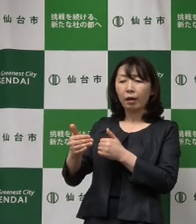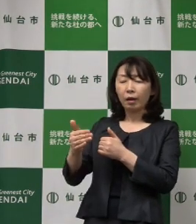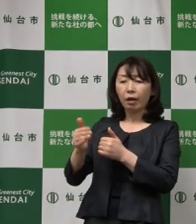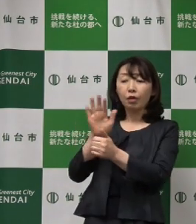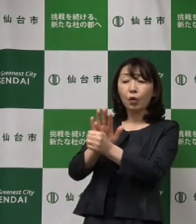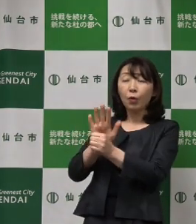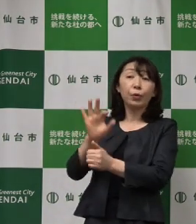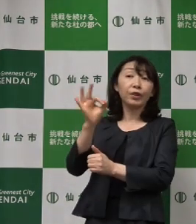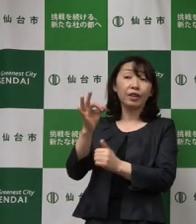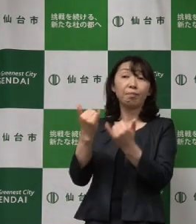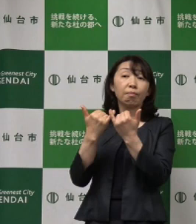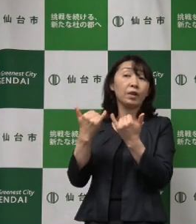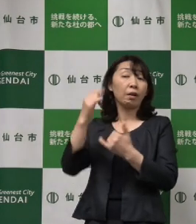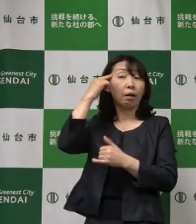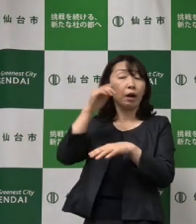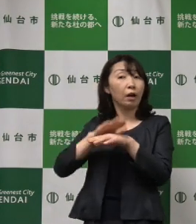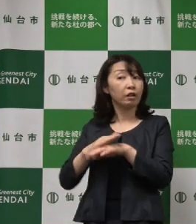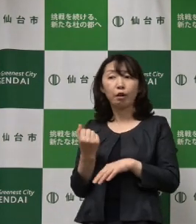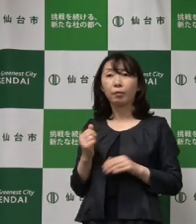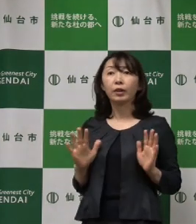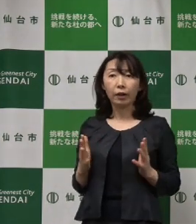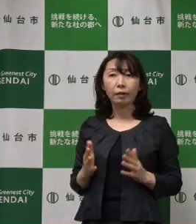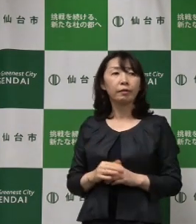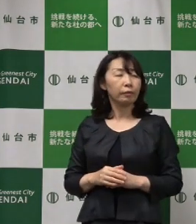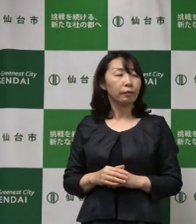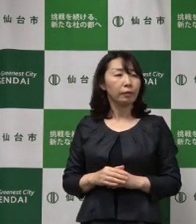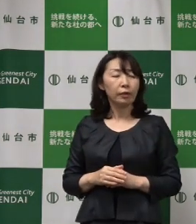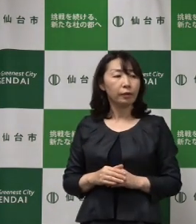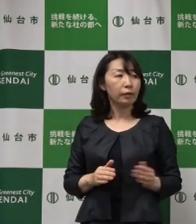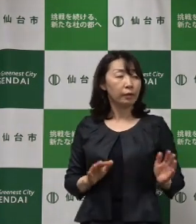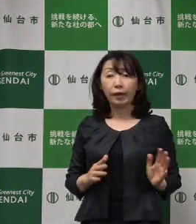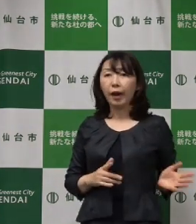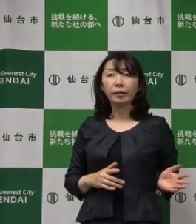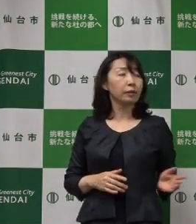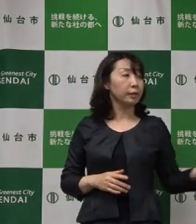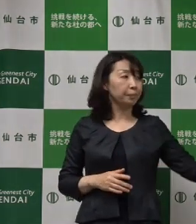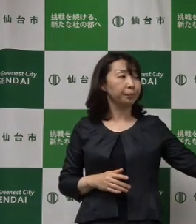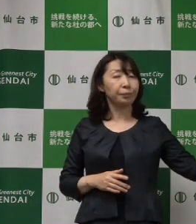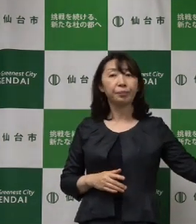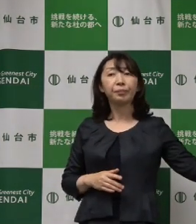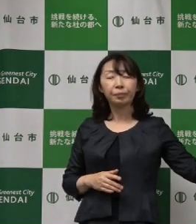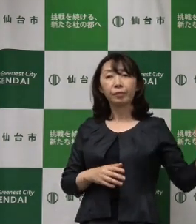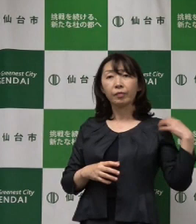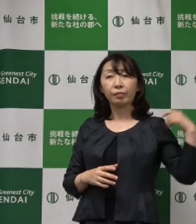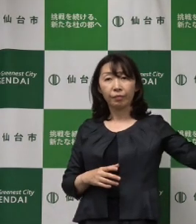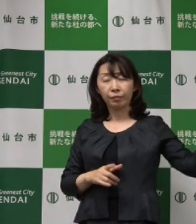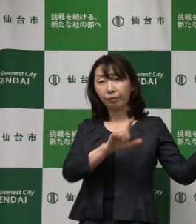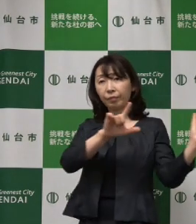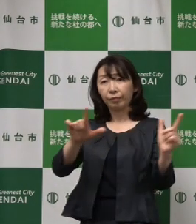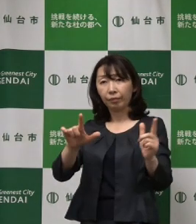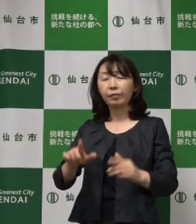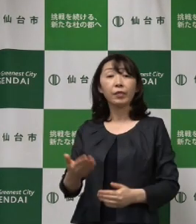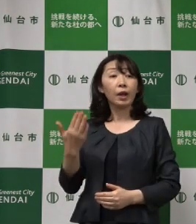ということは検討はされてないですか。 ありません、ありません。 ちょっと補足していただけるし、はい、ごめんなさい、先ほどちょっと単価